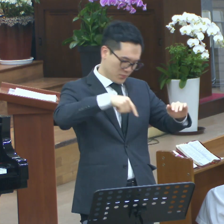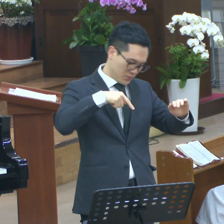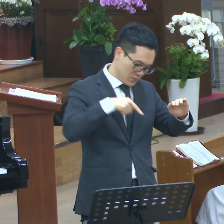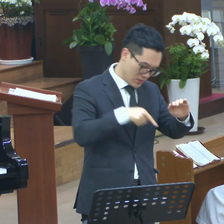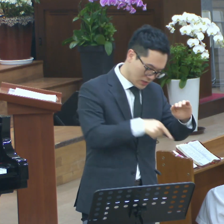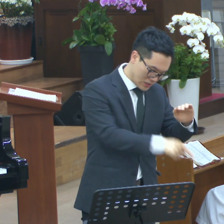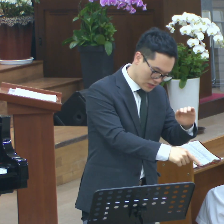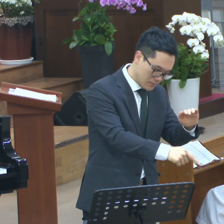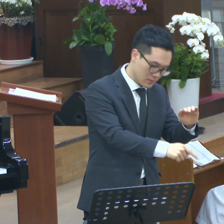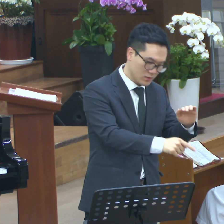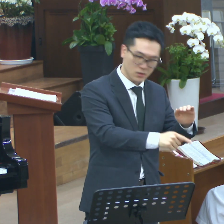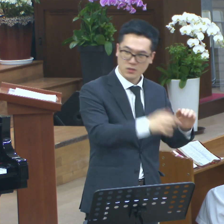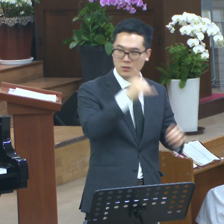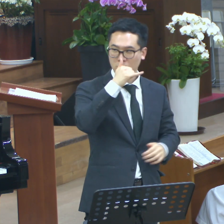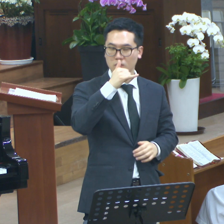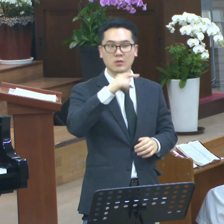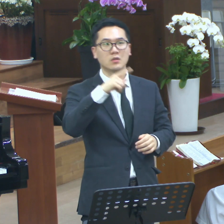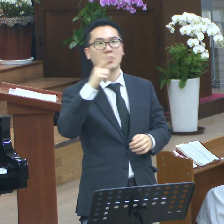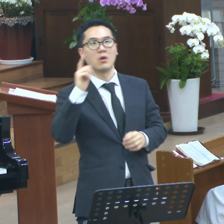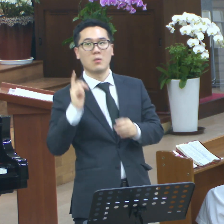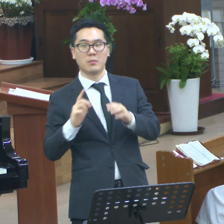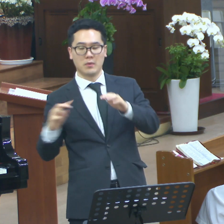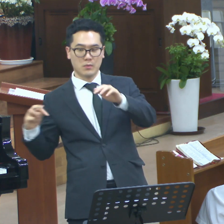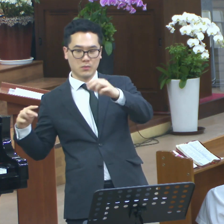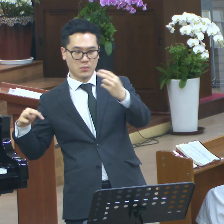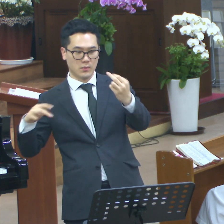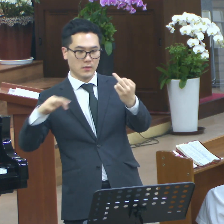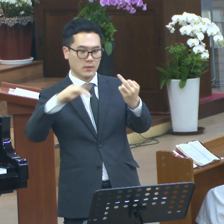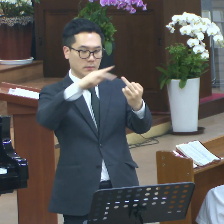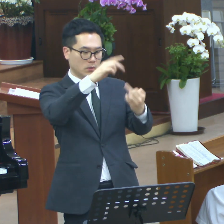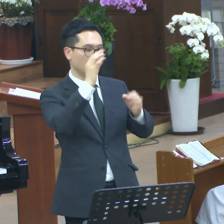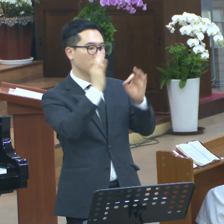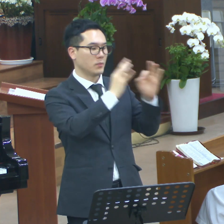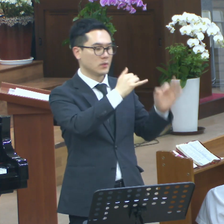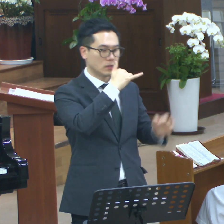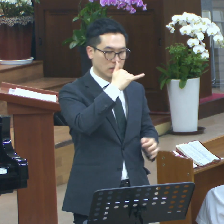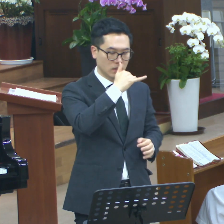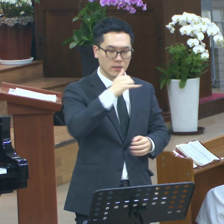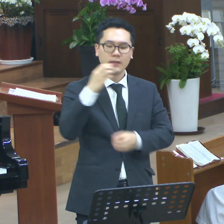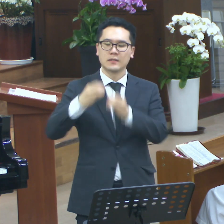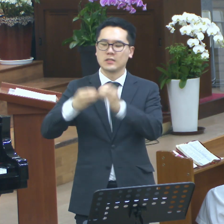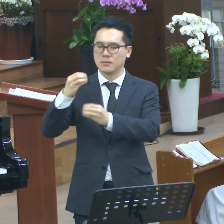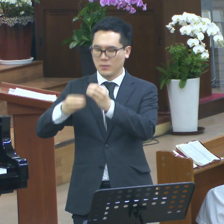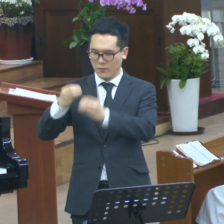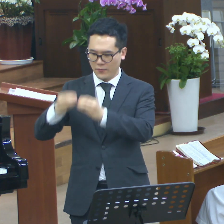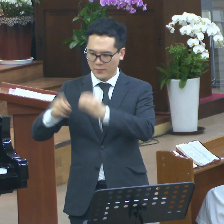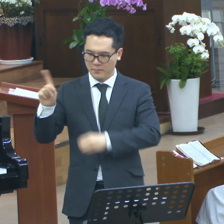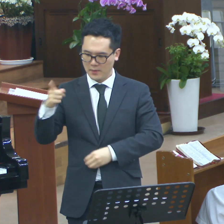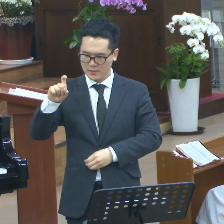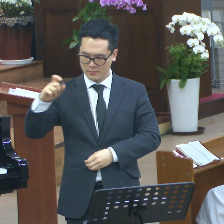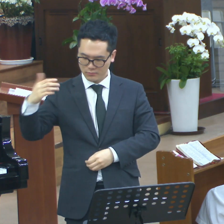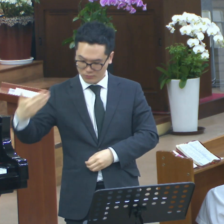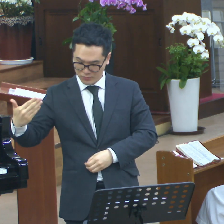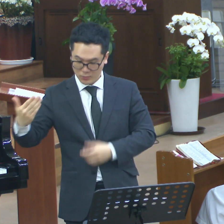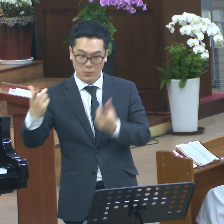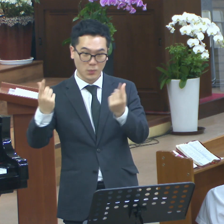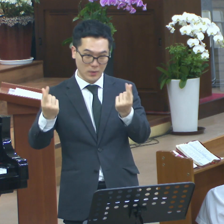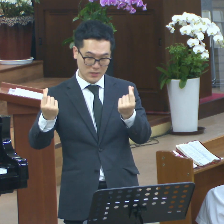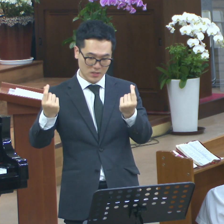이렇게 올라가면서 그걸 볼 수가 있는데 시편 119편도 그런 웅대함과 신년이 발견된다